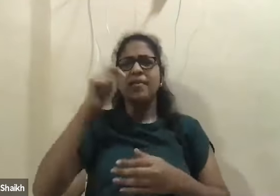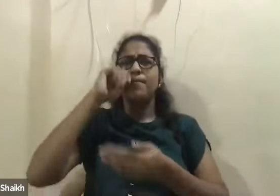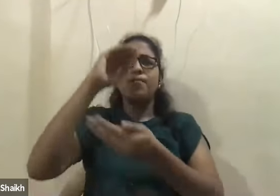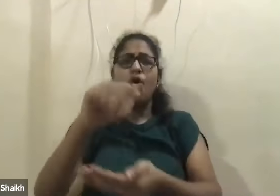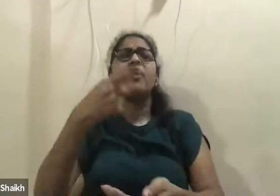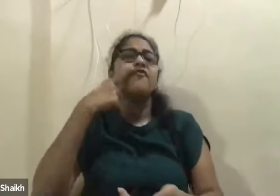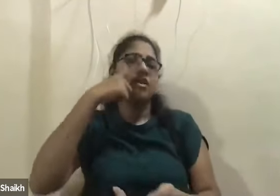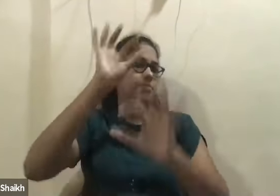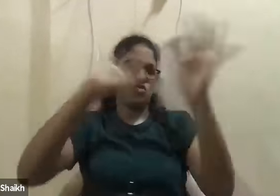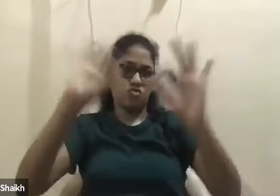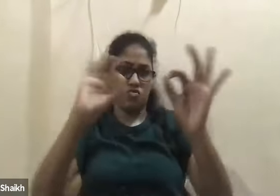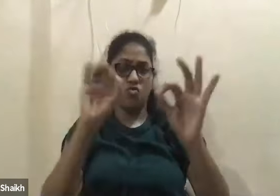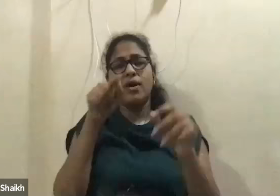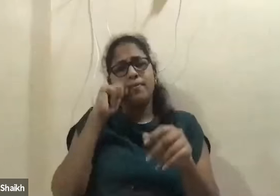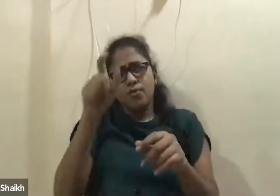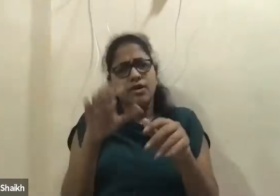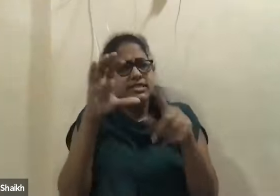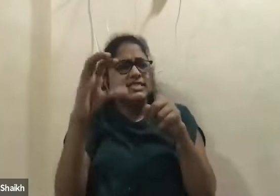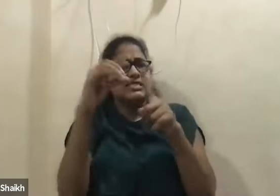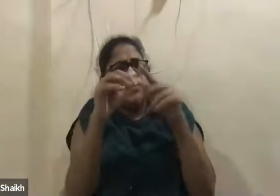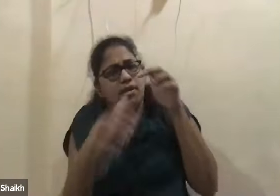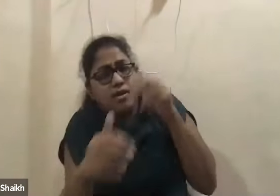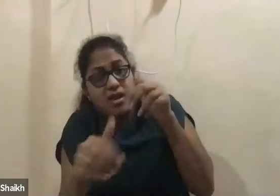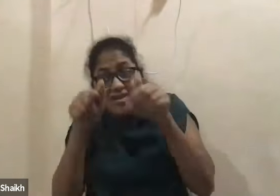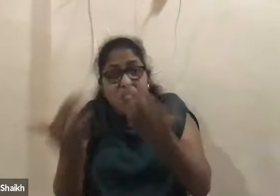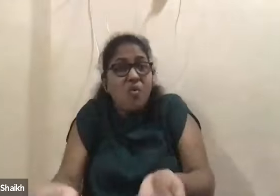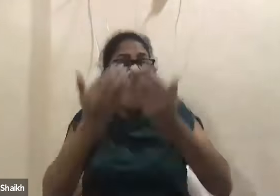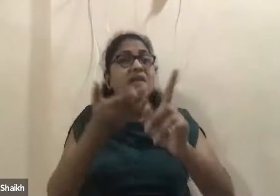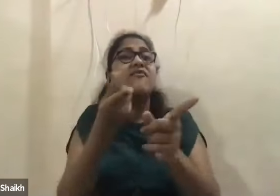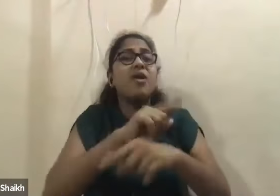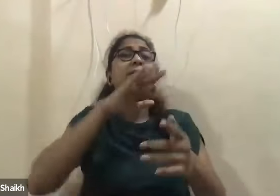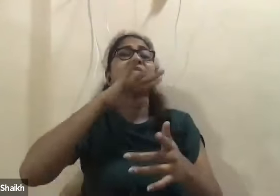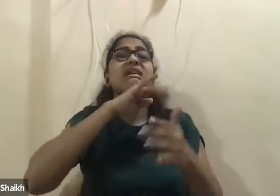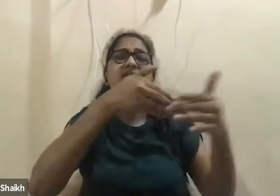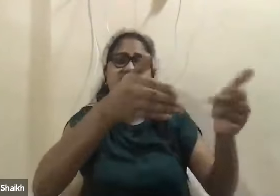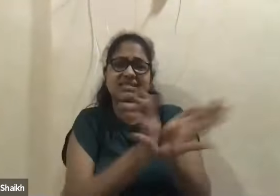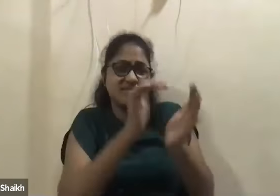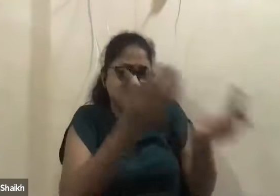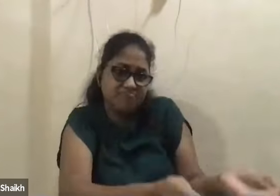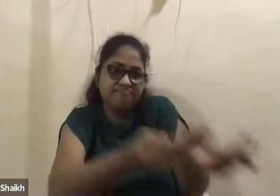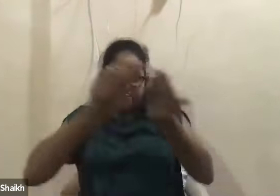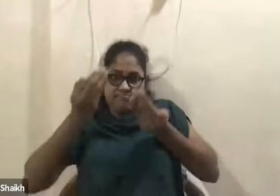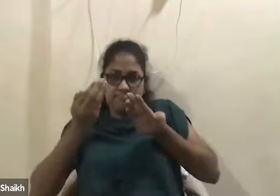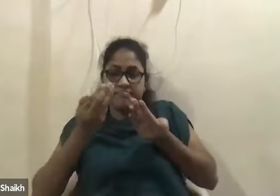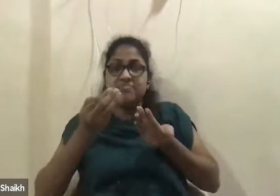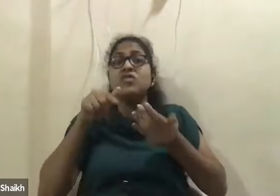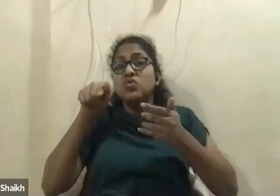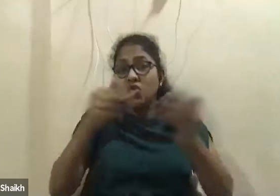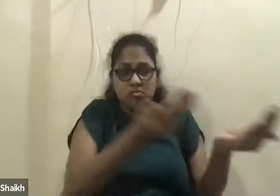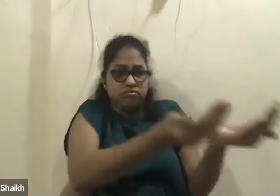जो कचरे के डिब्बे में मिला था. So they were rehabilitated at Cheshire Home, and both